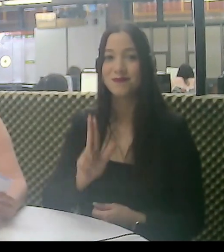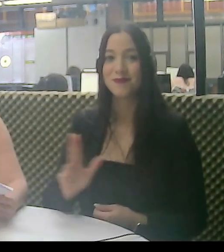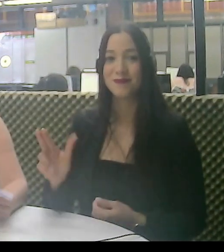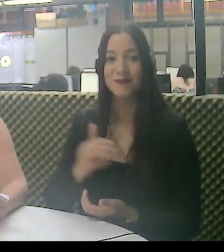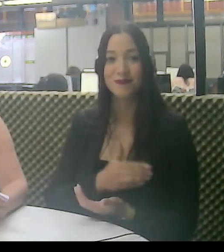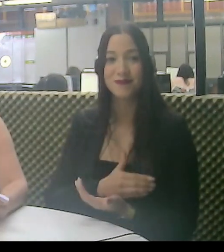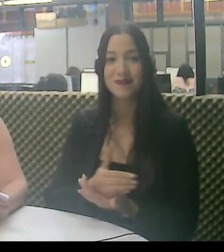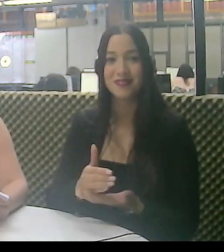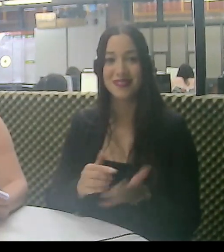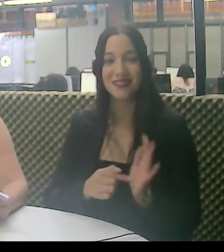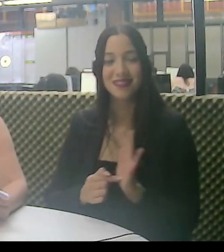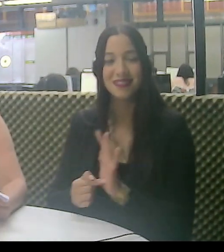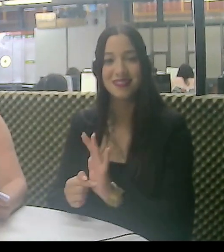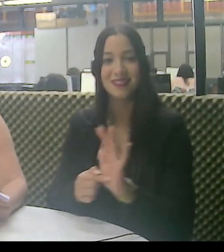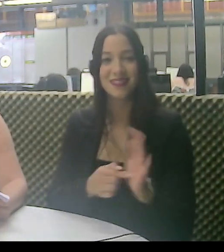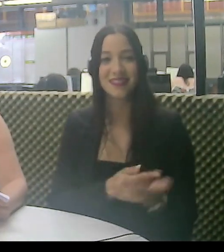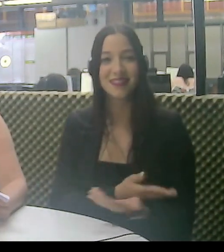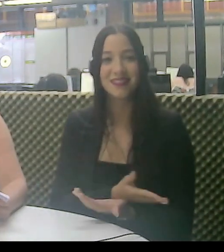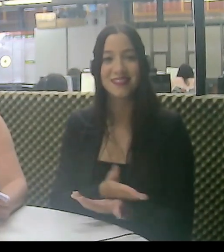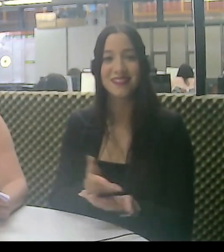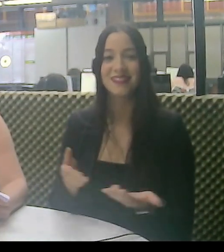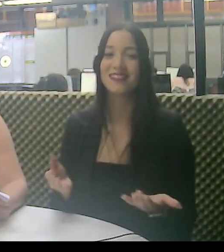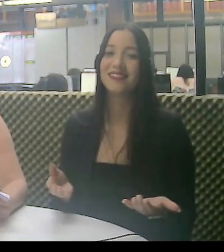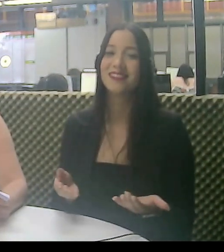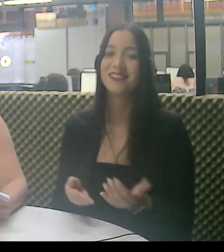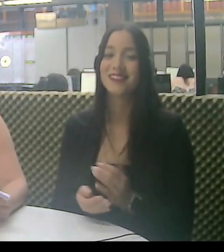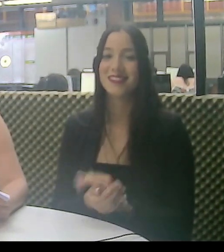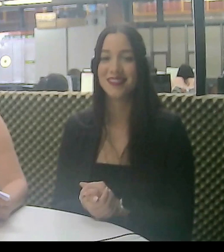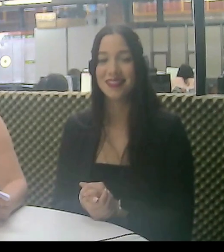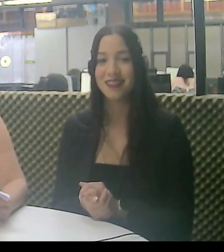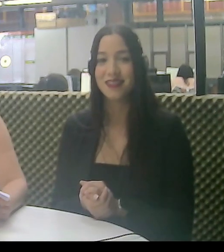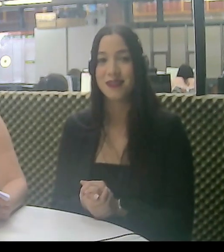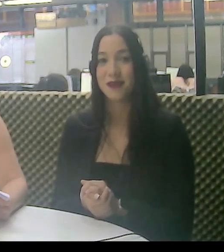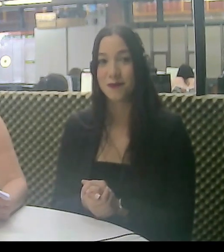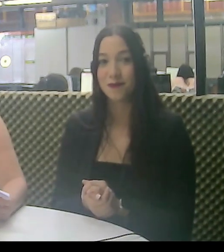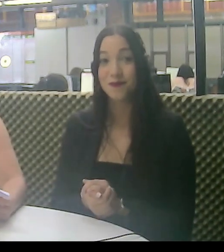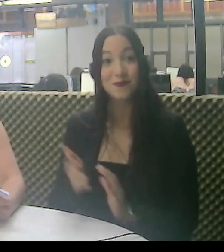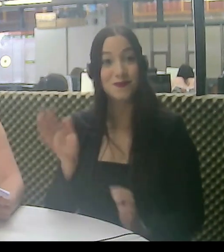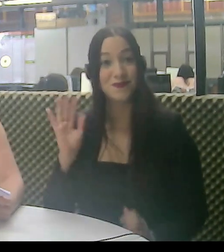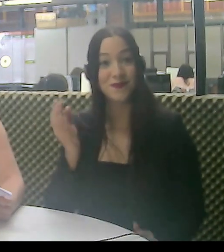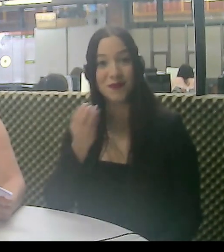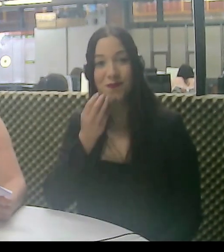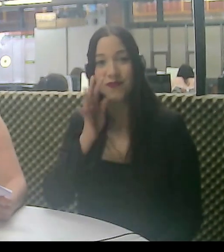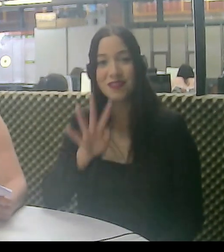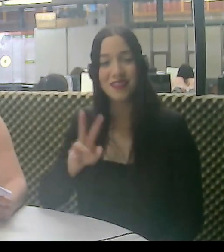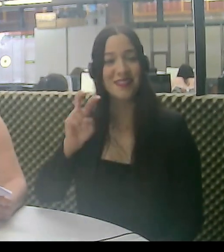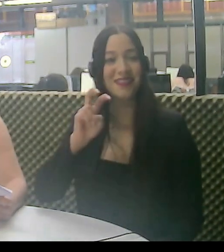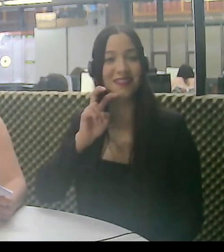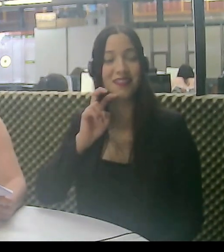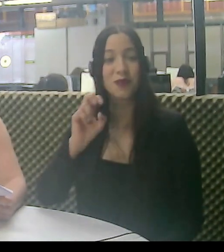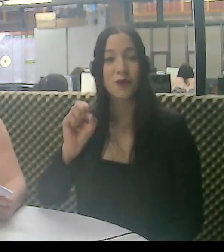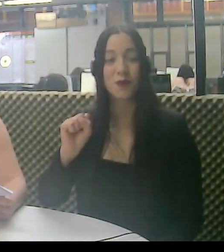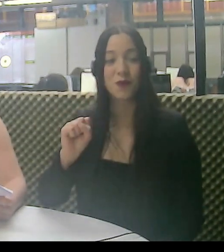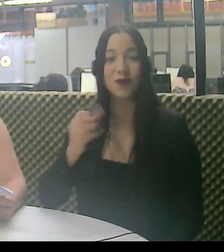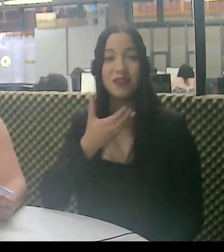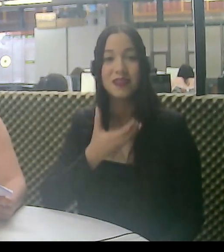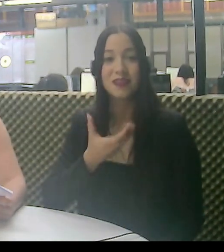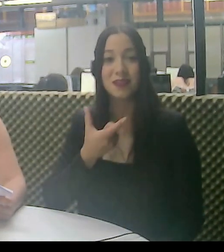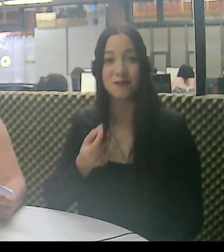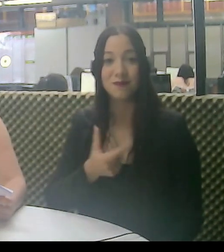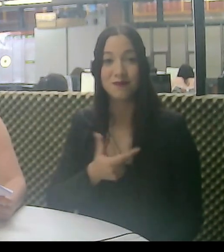Uberlândia a lua para você boa tarde quinta-feira 8 de dezembro de